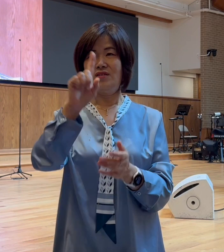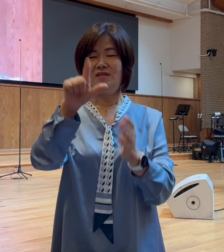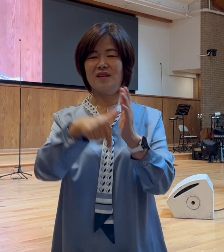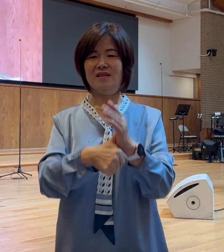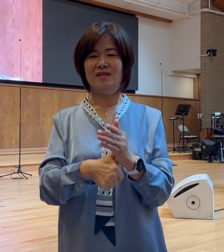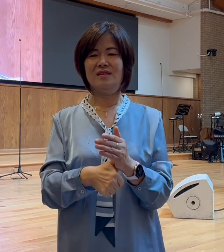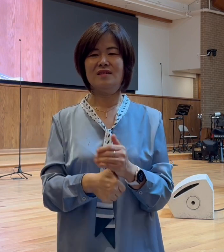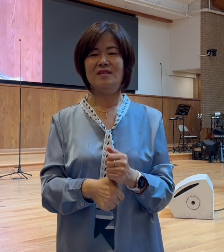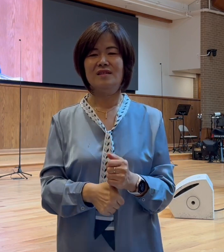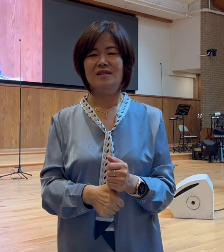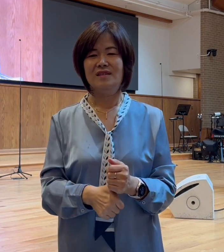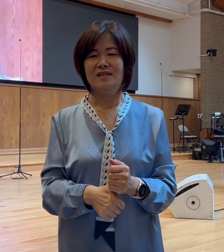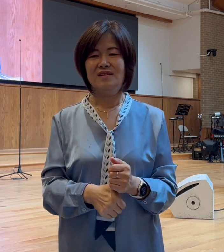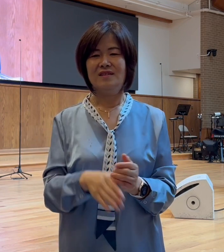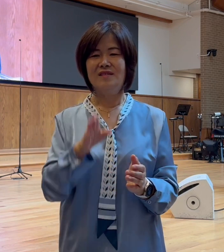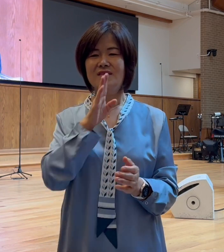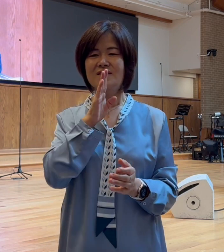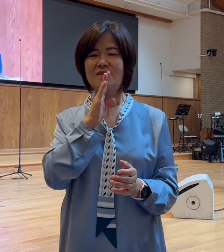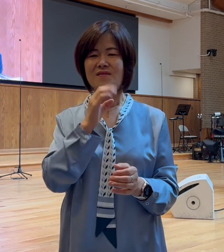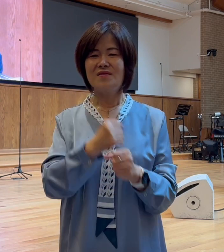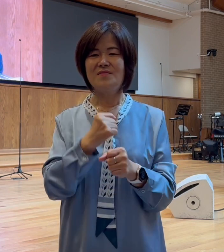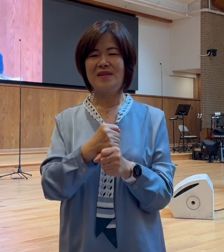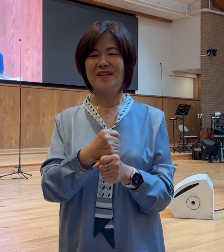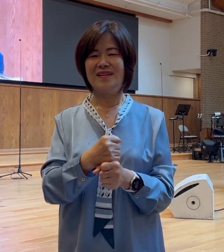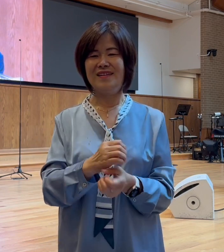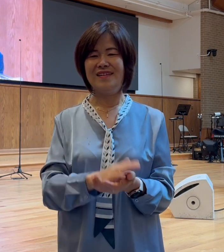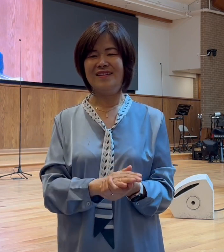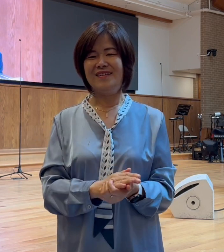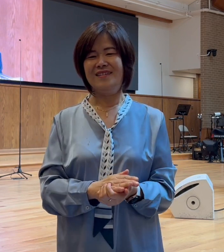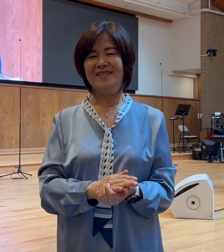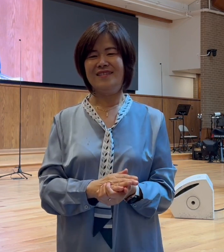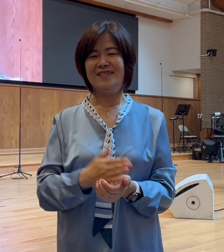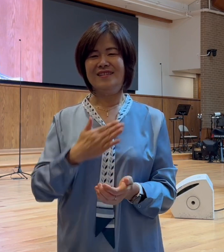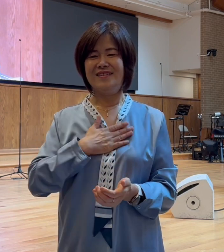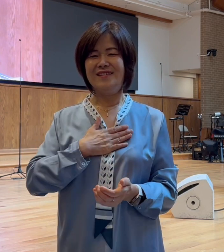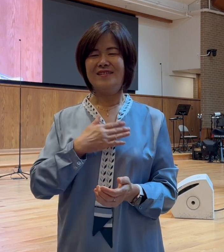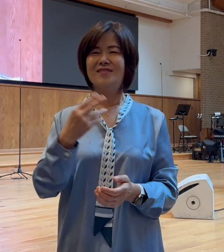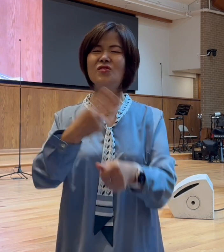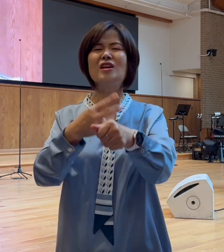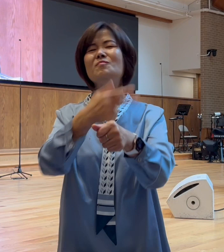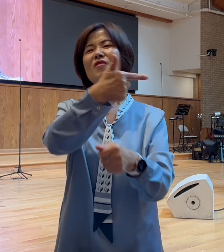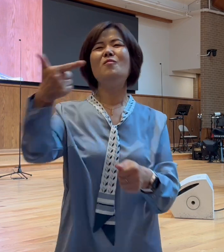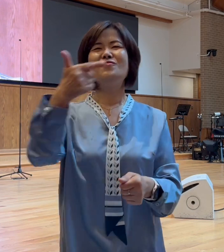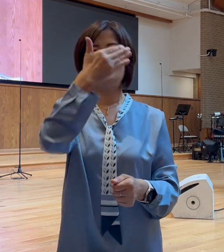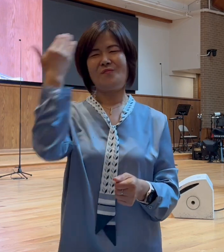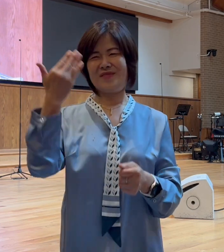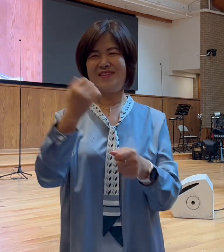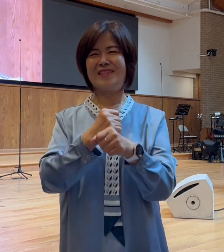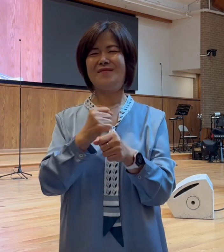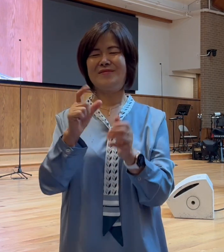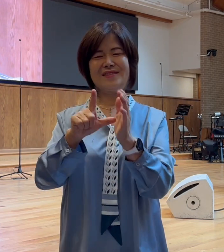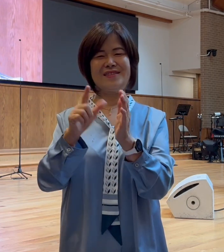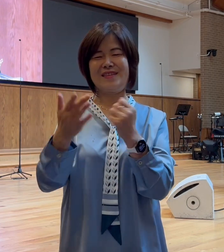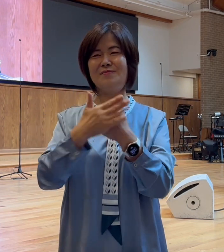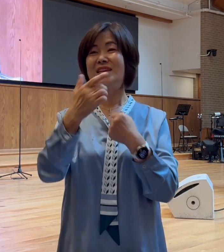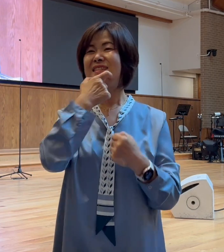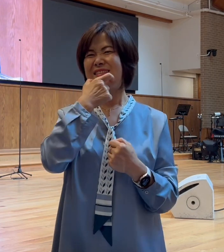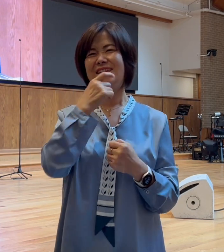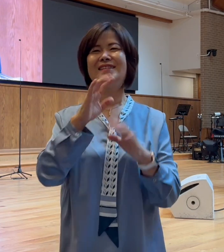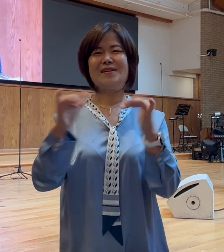경우에는 재수에 오미 붙었다 뭐 그렇게 말하는 제자들도 있는 것 같아요. 나이가 이제 비슷한데, 우리